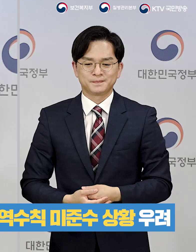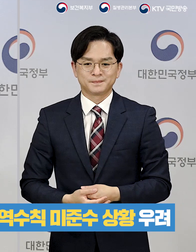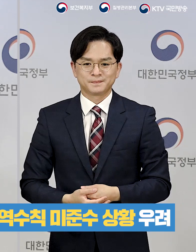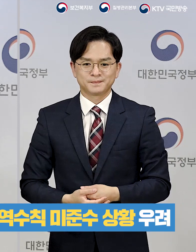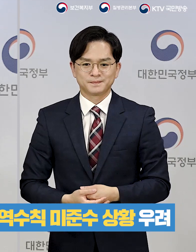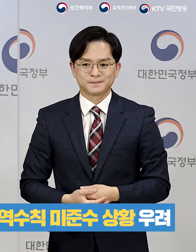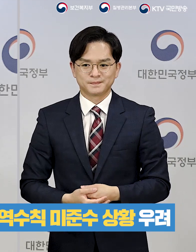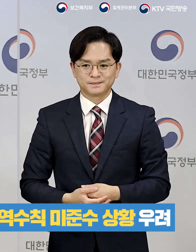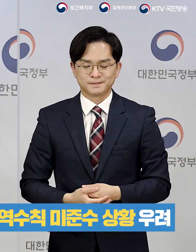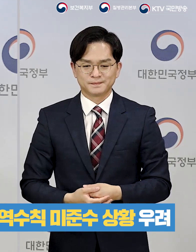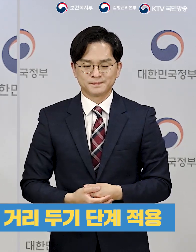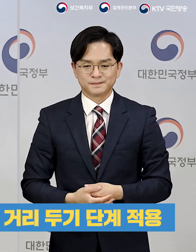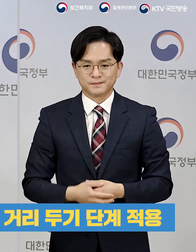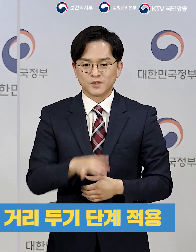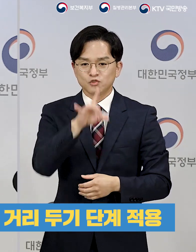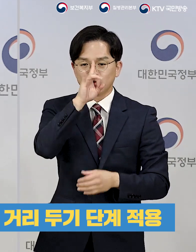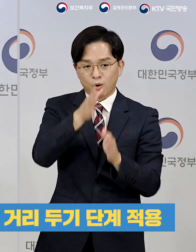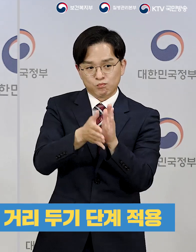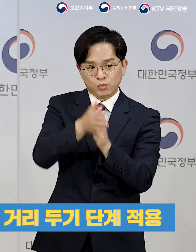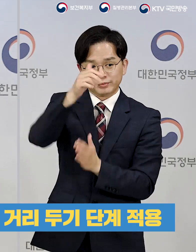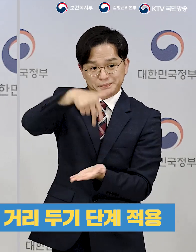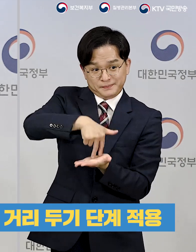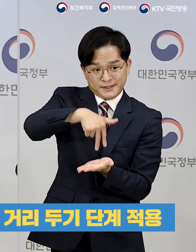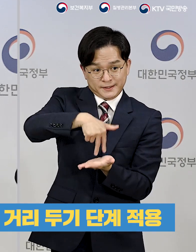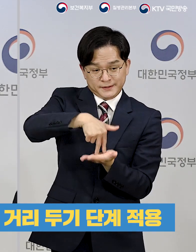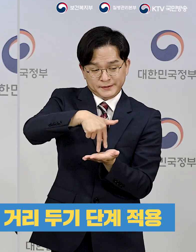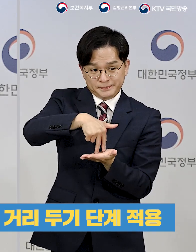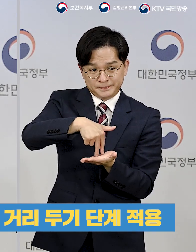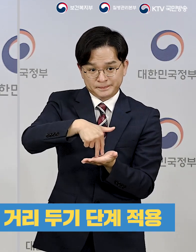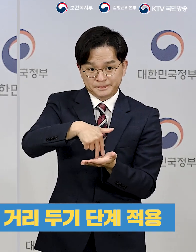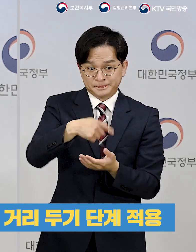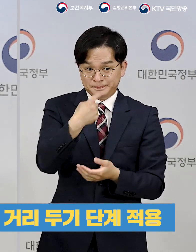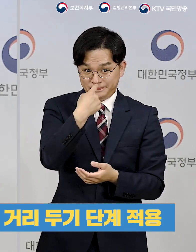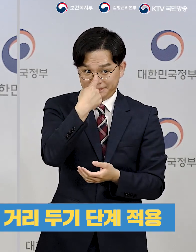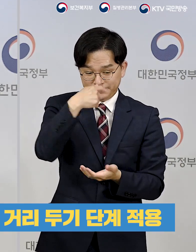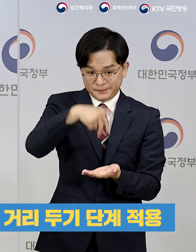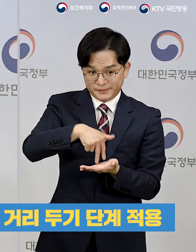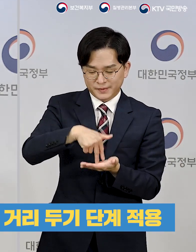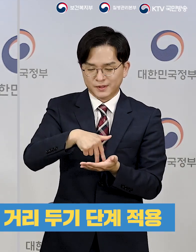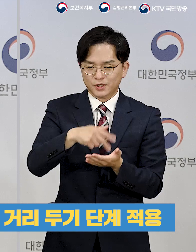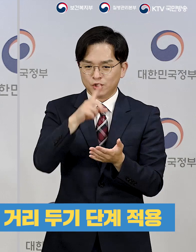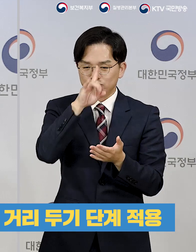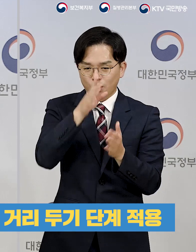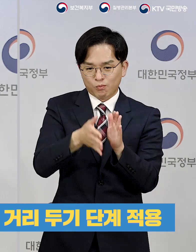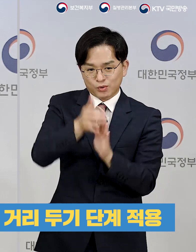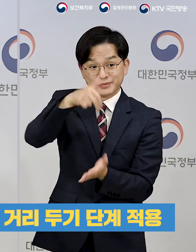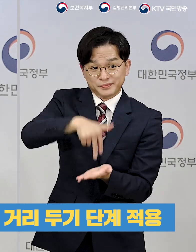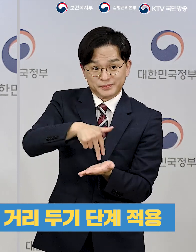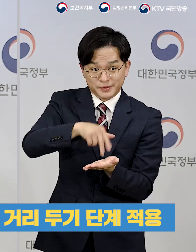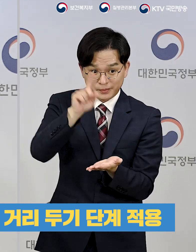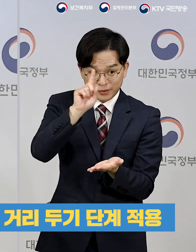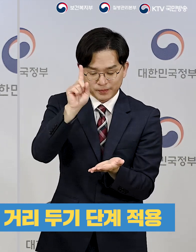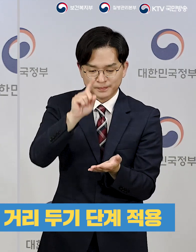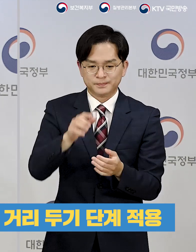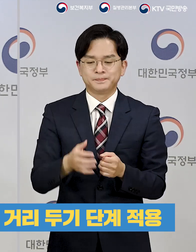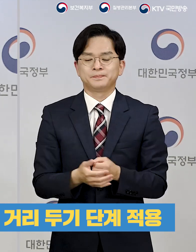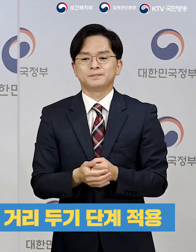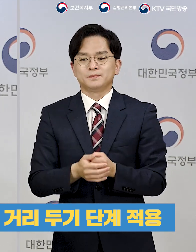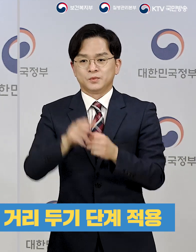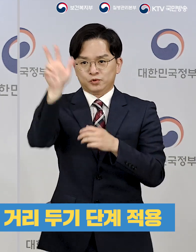주장들도 있습니다. 그래서 정부는 기본적으로 전국에 대해서는 동일한